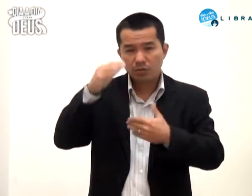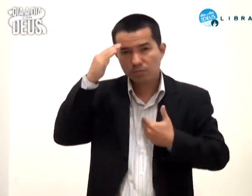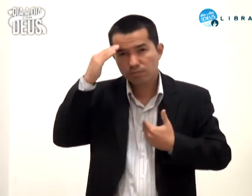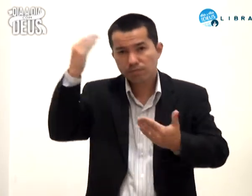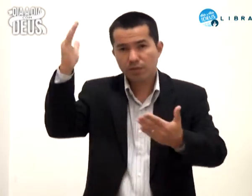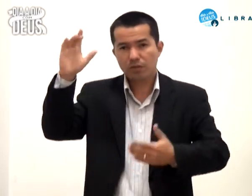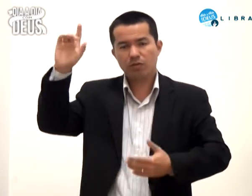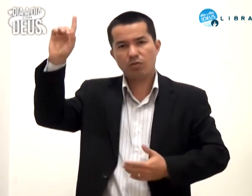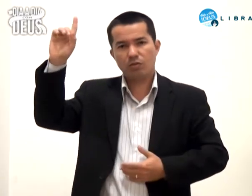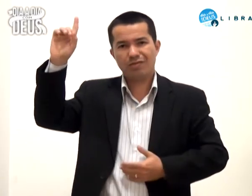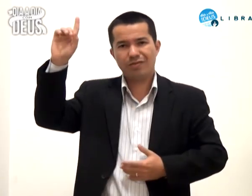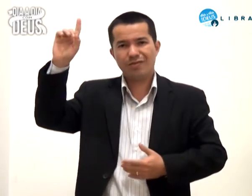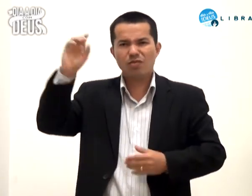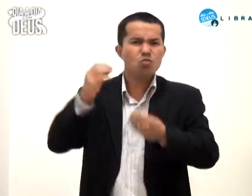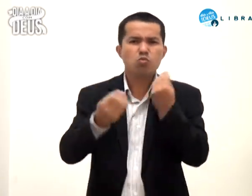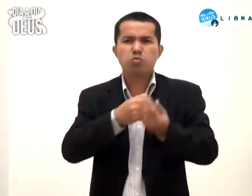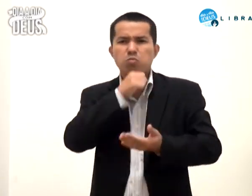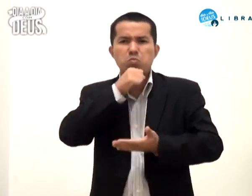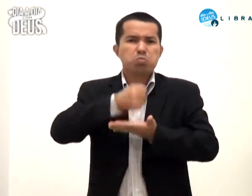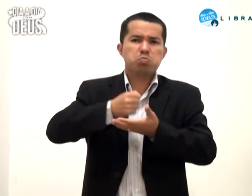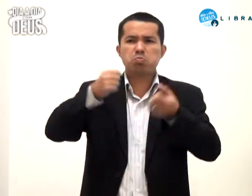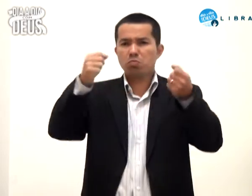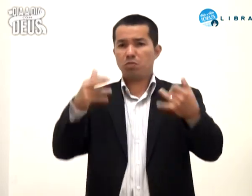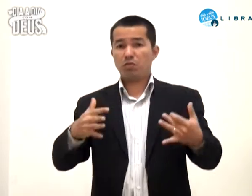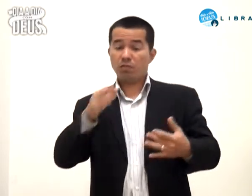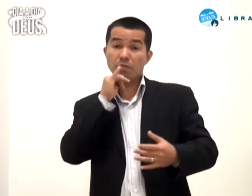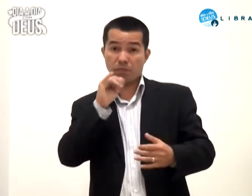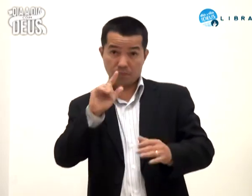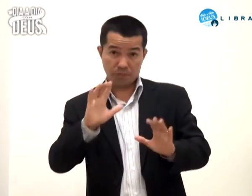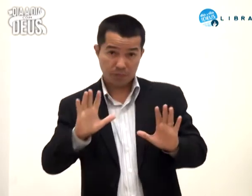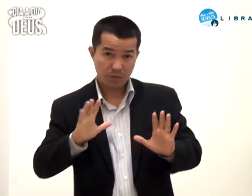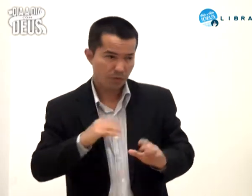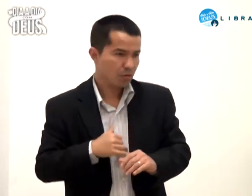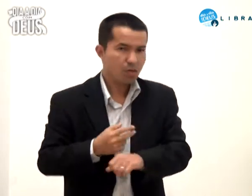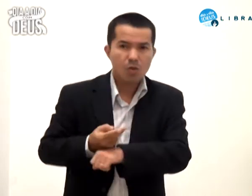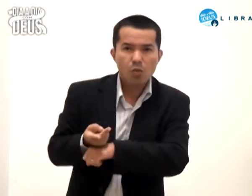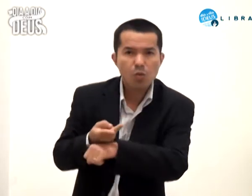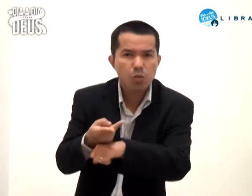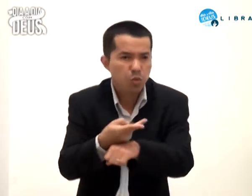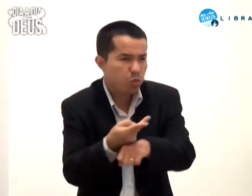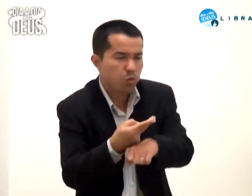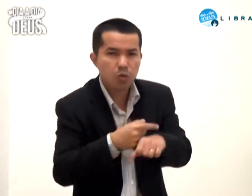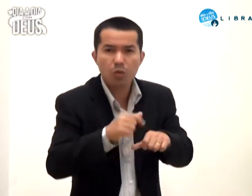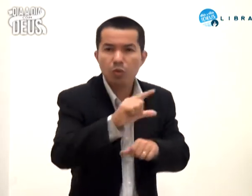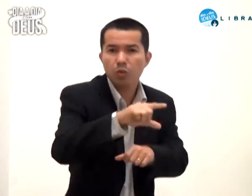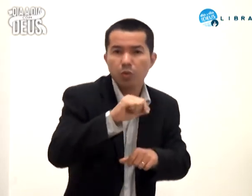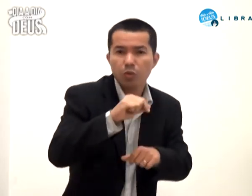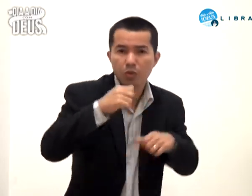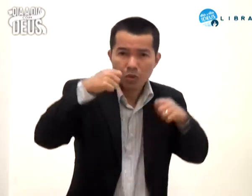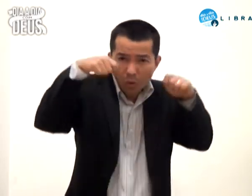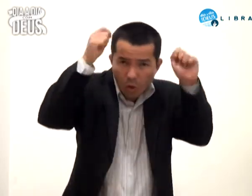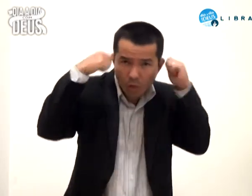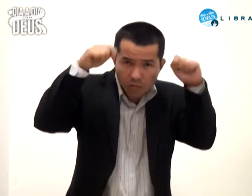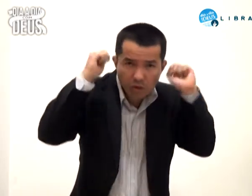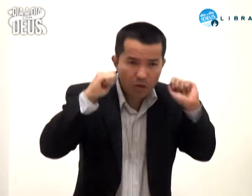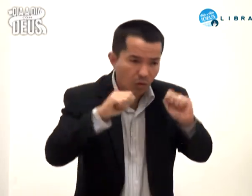uma oferta de ação de graças. Como é que era a oferta de ação de graças no Velho Testamento? Você escolhia um animalzinho, não é?